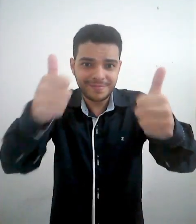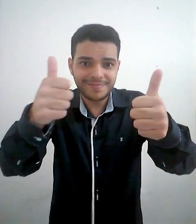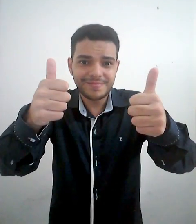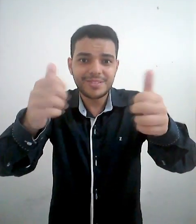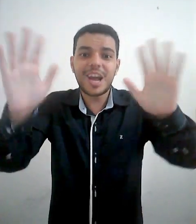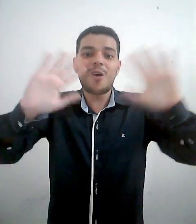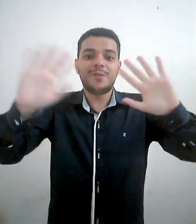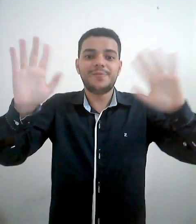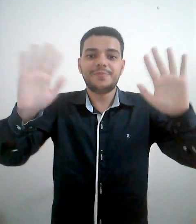Tchau!